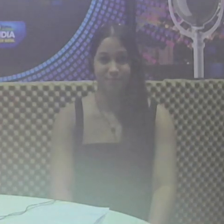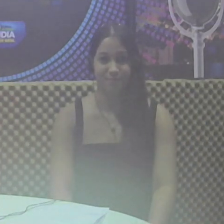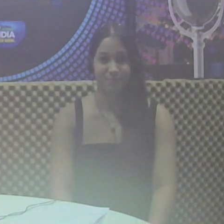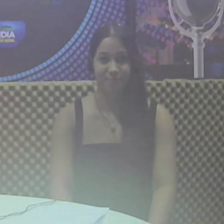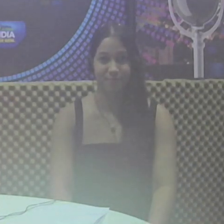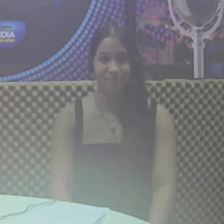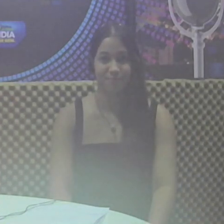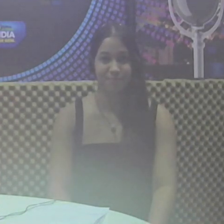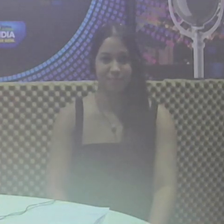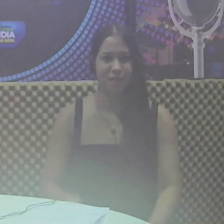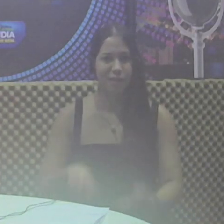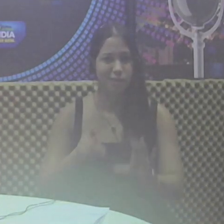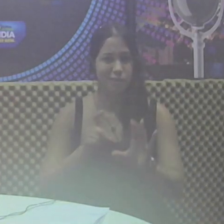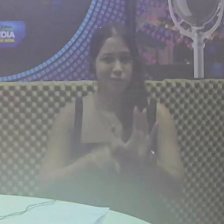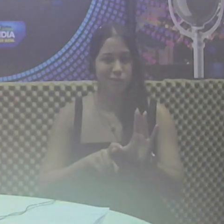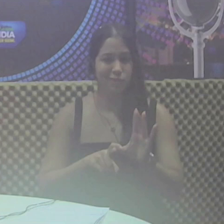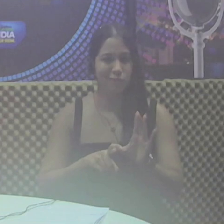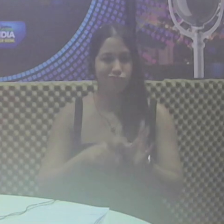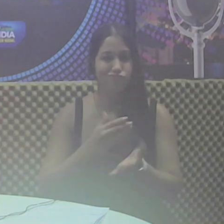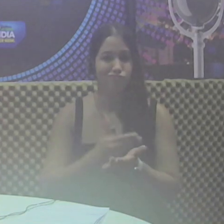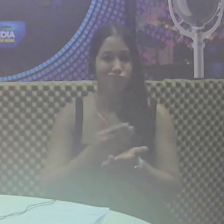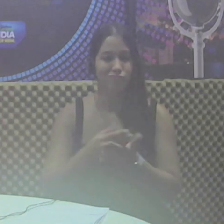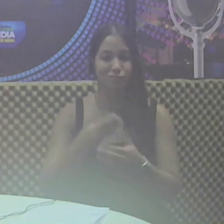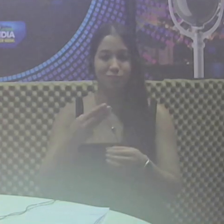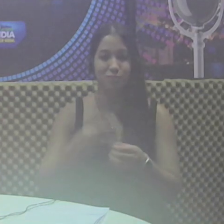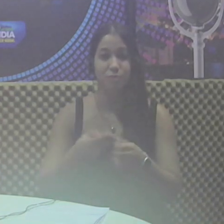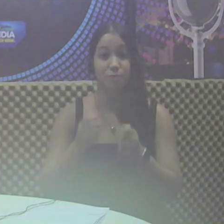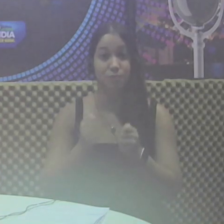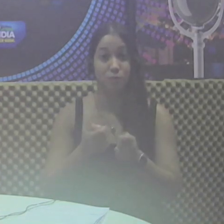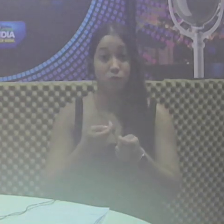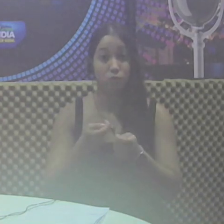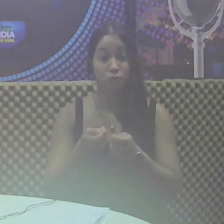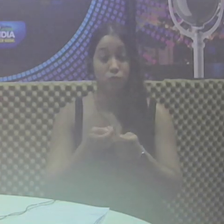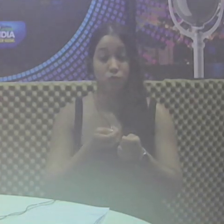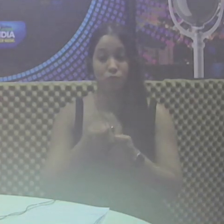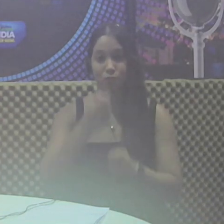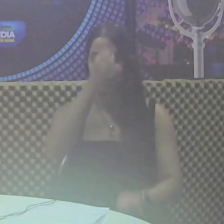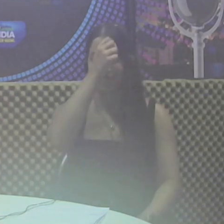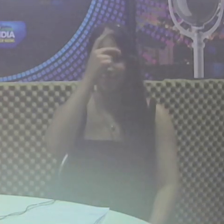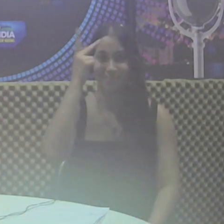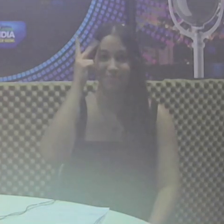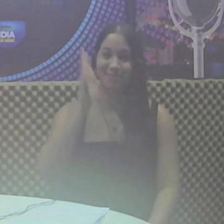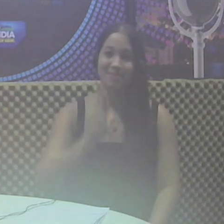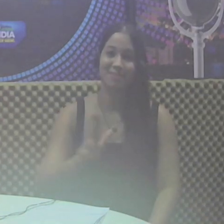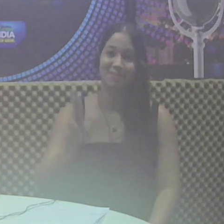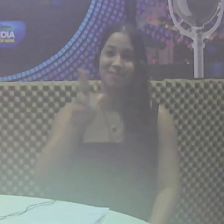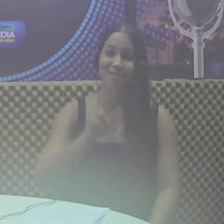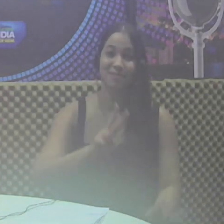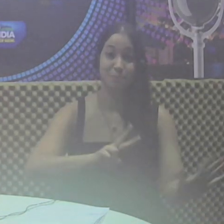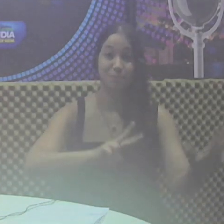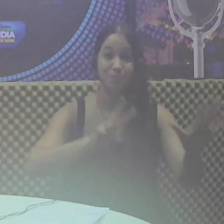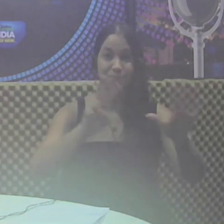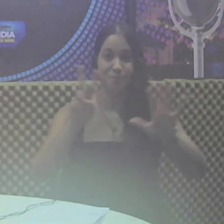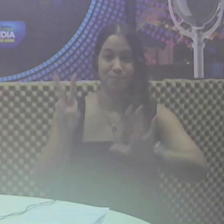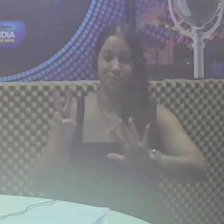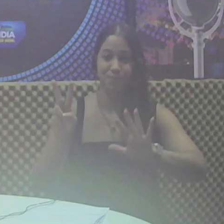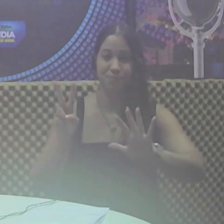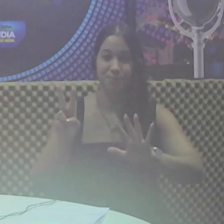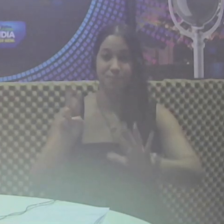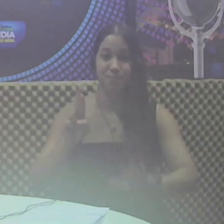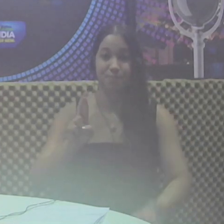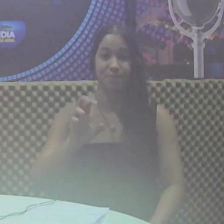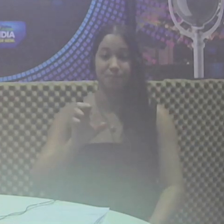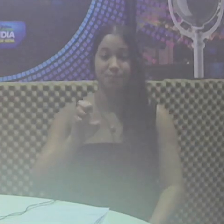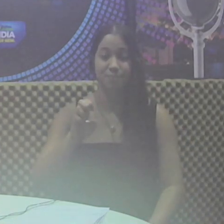Quem possui dívidas tributárias municipais pode renegociar junto à Prefeitura de Uberlândia ainda nesta semana. As renegociações